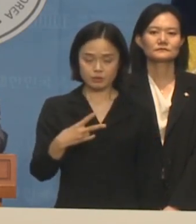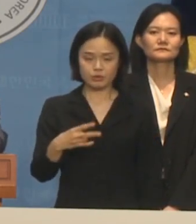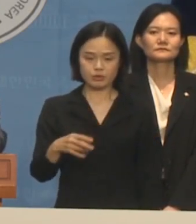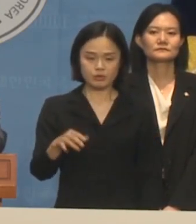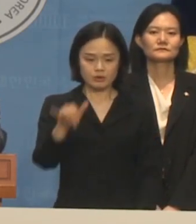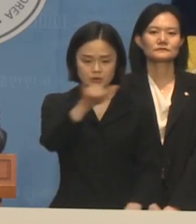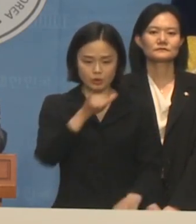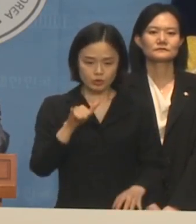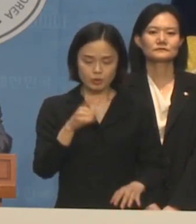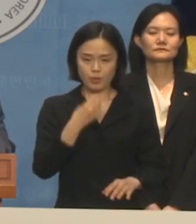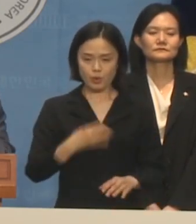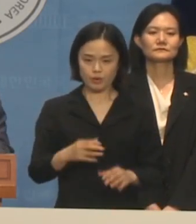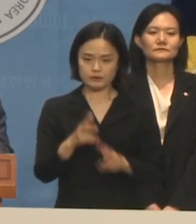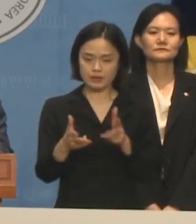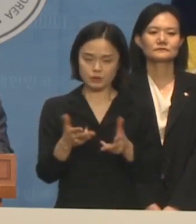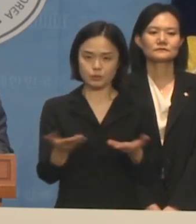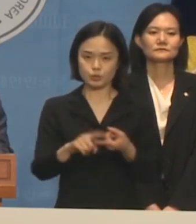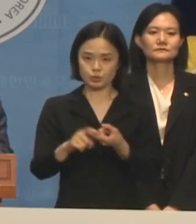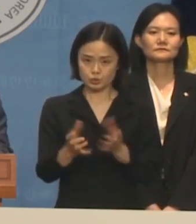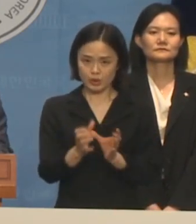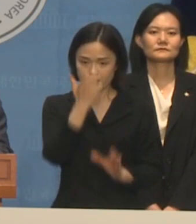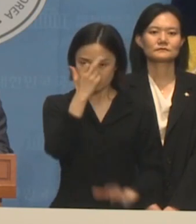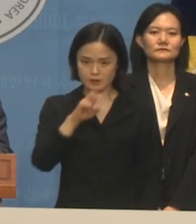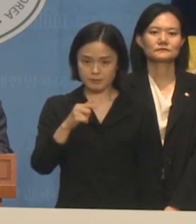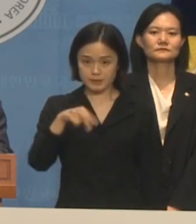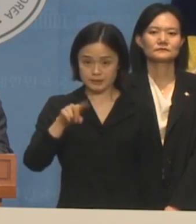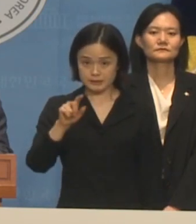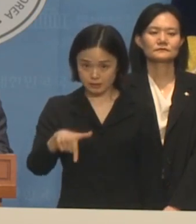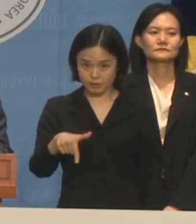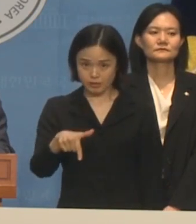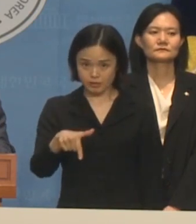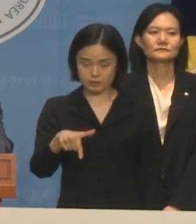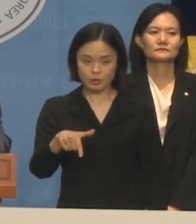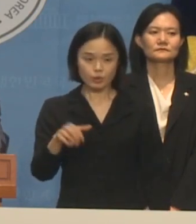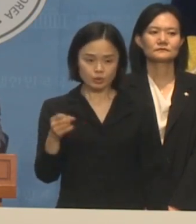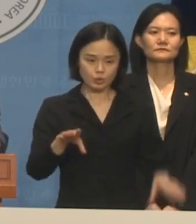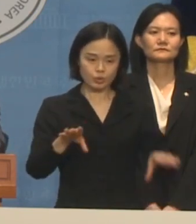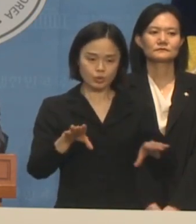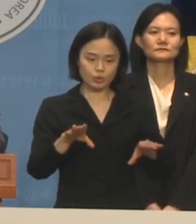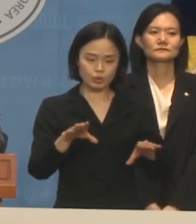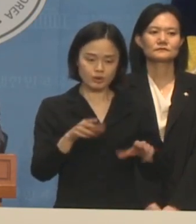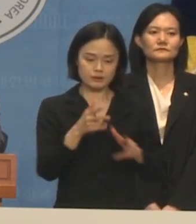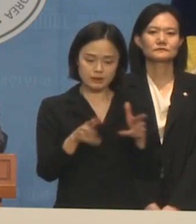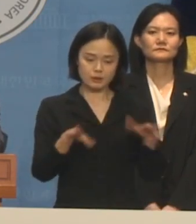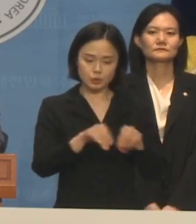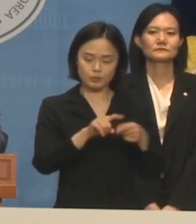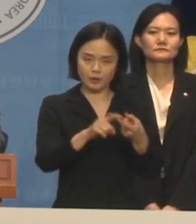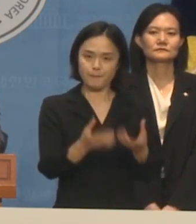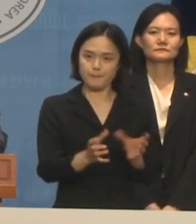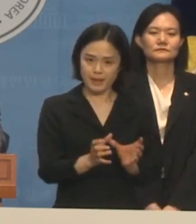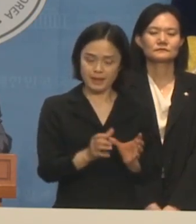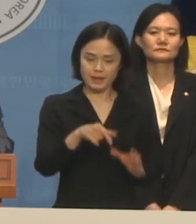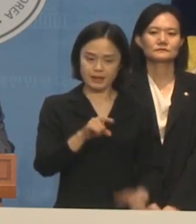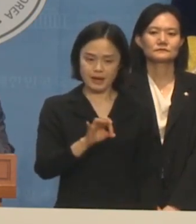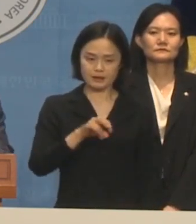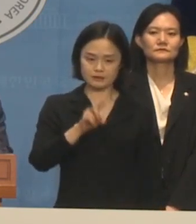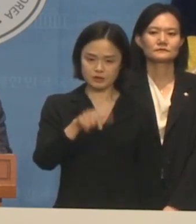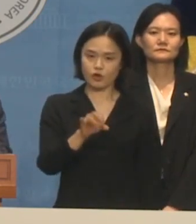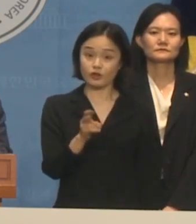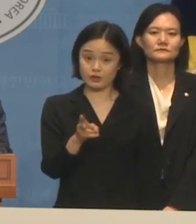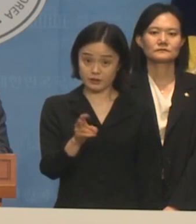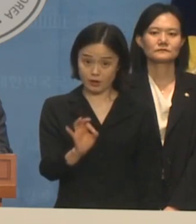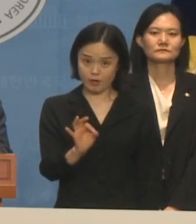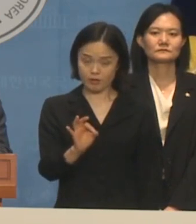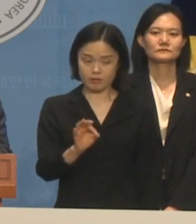전국보건의료산업노동조합 최희선 위원장님, 한국노동조합 총연맹 강석윤 상임부위원장님 순으로